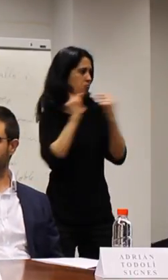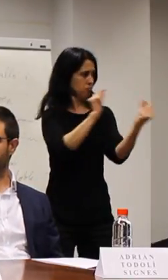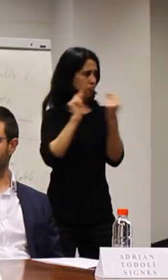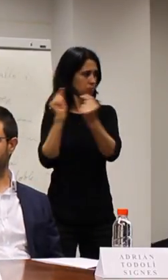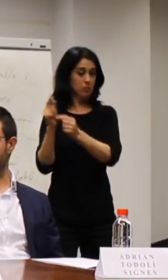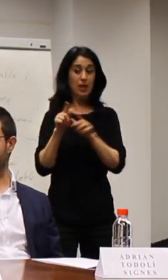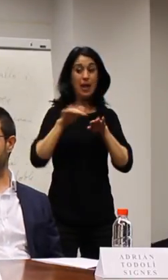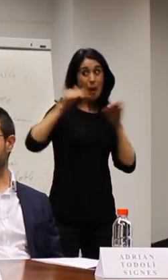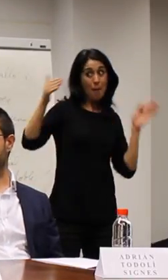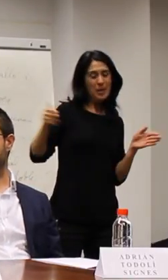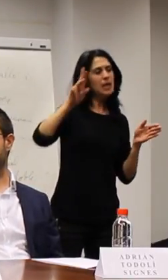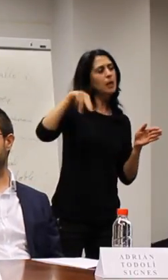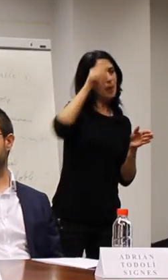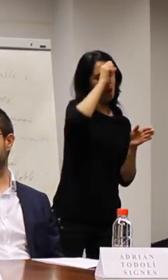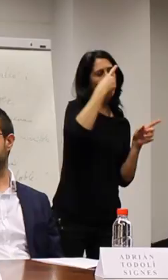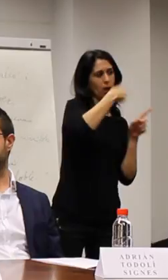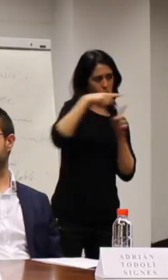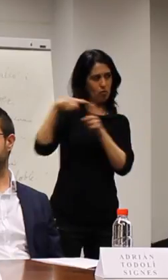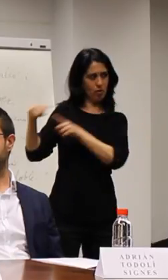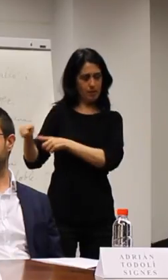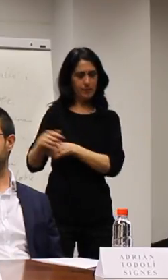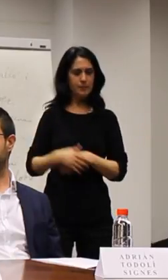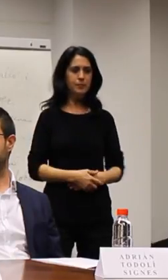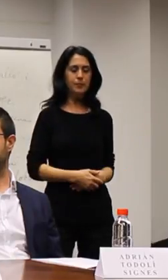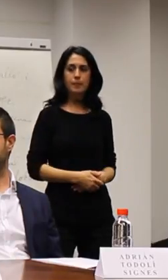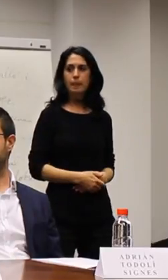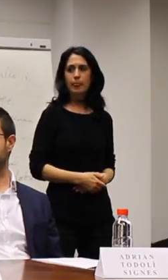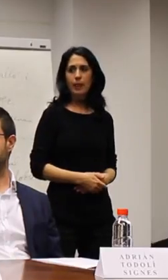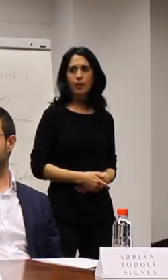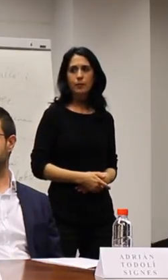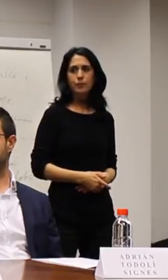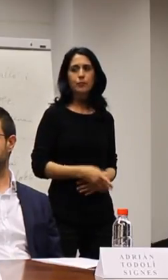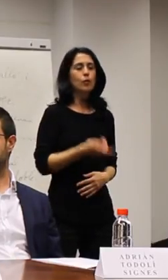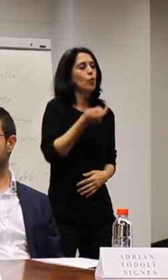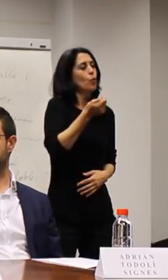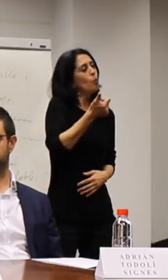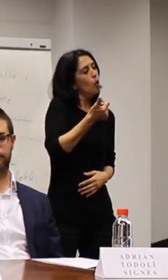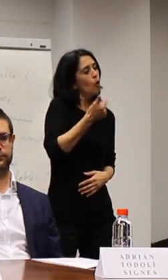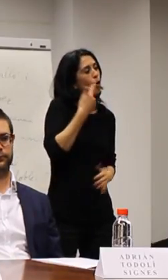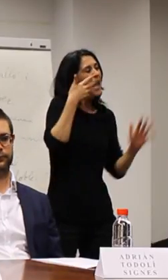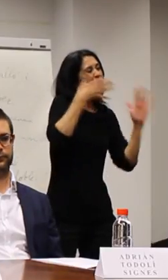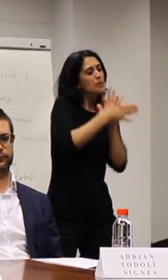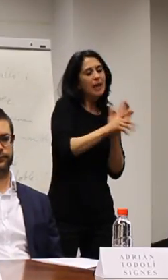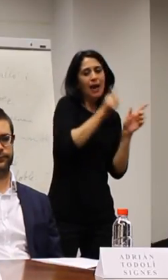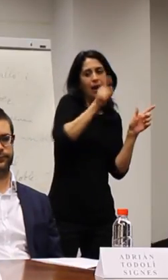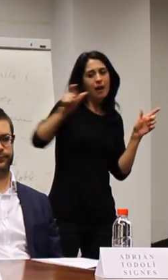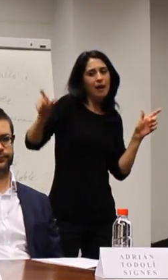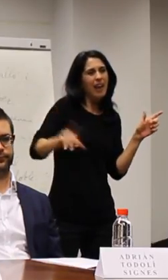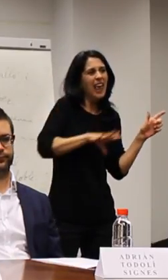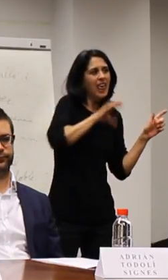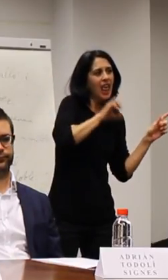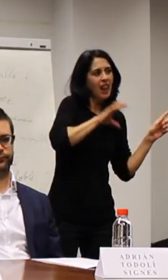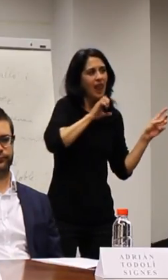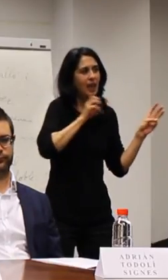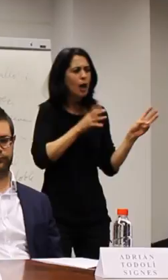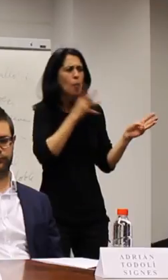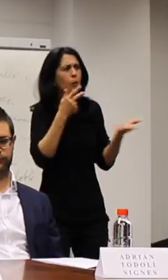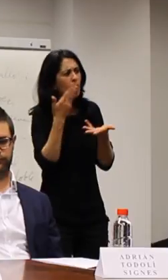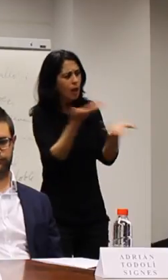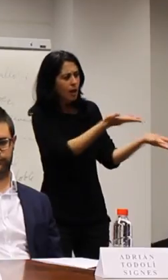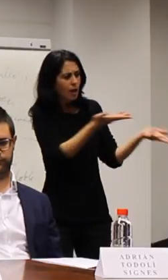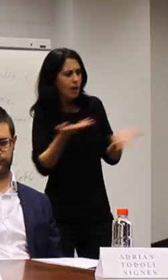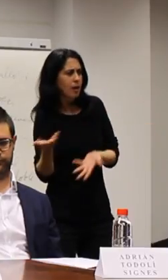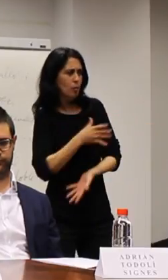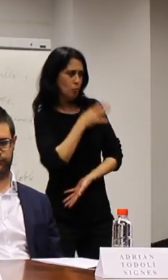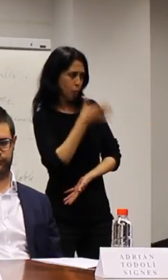es plural y que me vais a permitir que ponga en valor un poquito unas líneas de quiénes son y por qué los hemos invitado, y